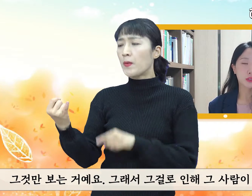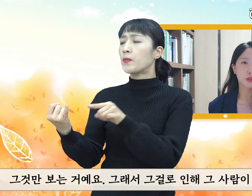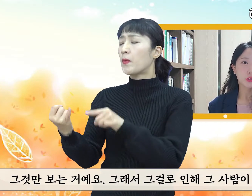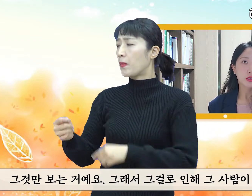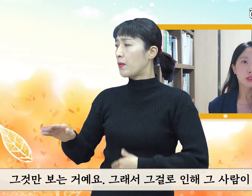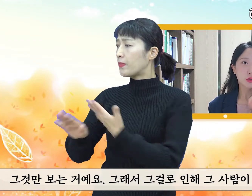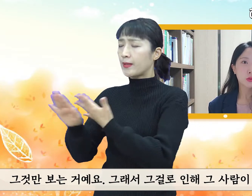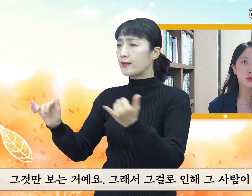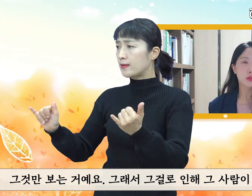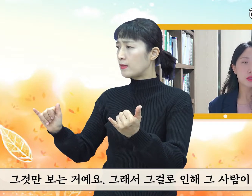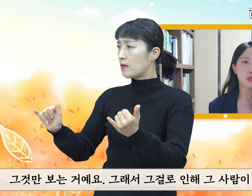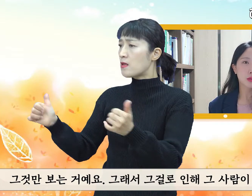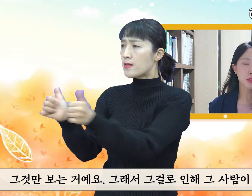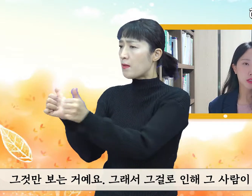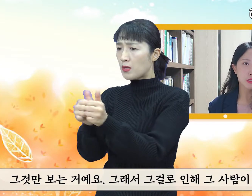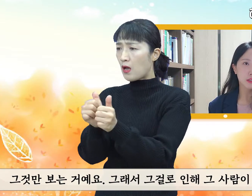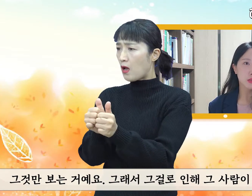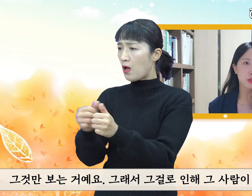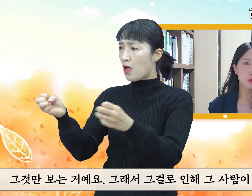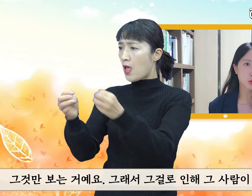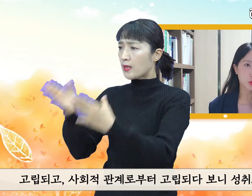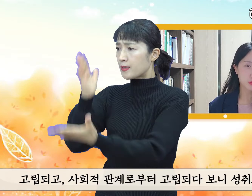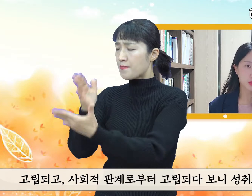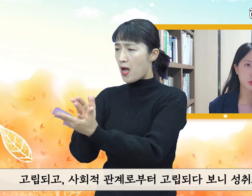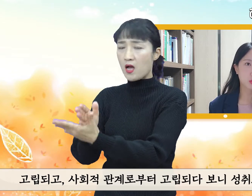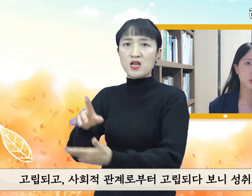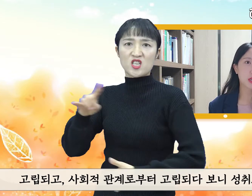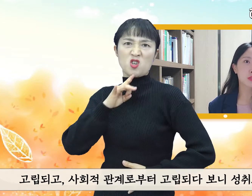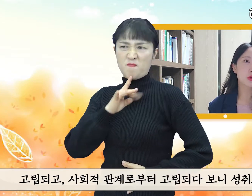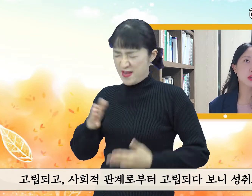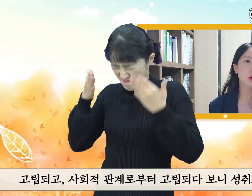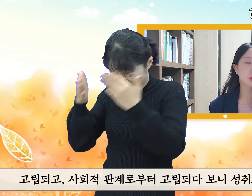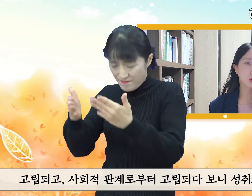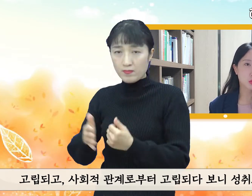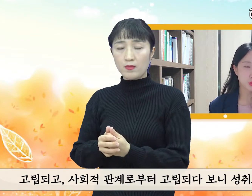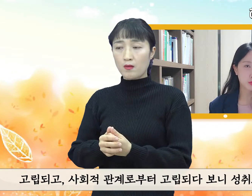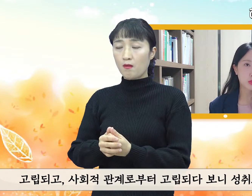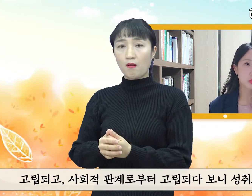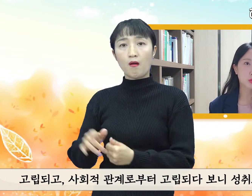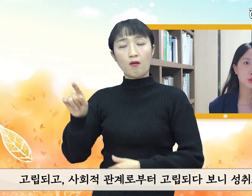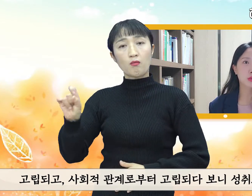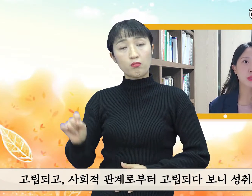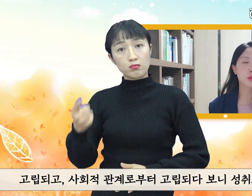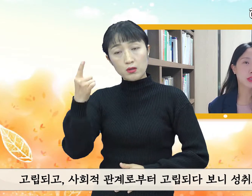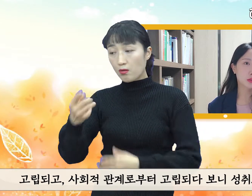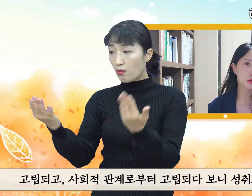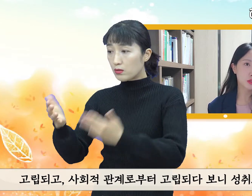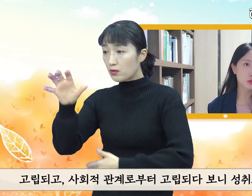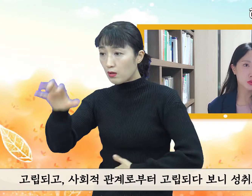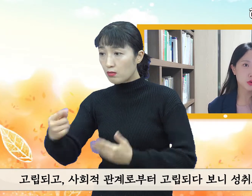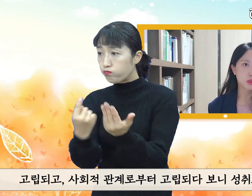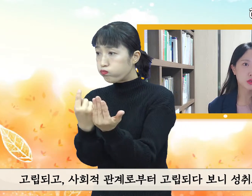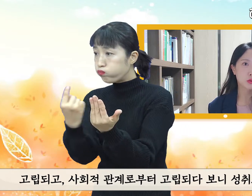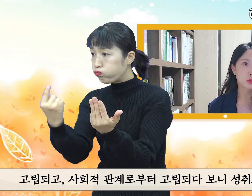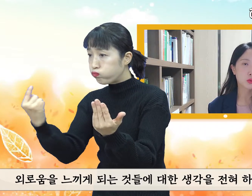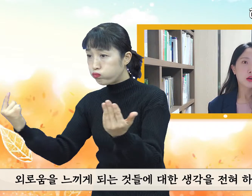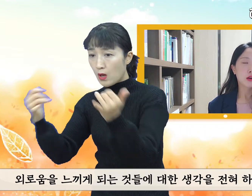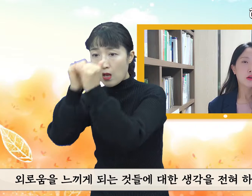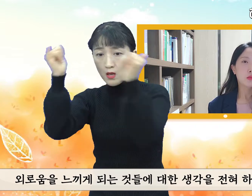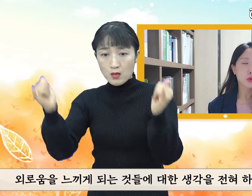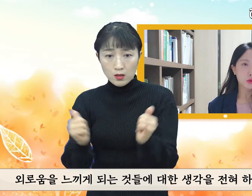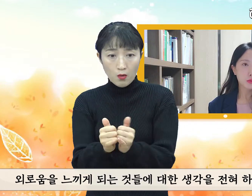거예요. 그래서 그걸로 인해서 이 사람이 직장 생활에서 고립되고 사회적 관계로부터 고립되고 그러다 보니까 성취도